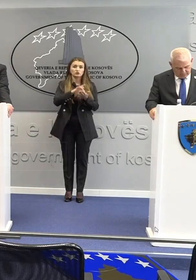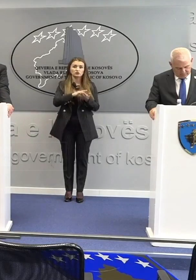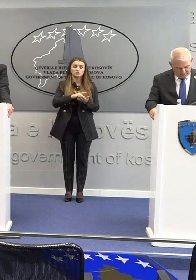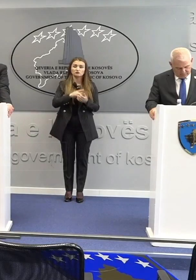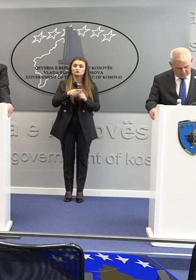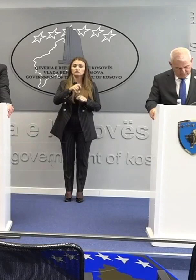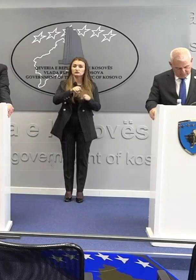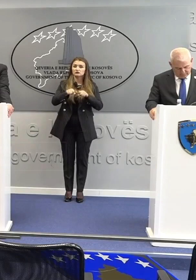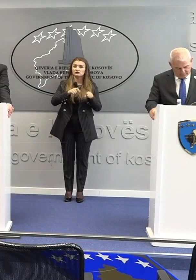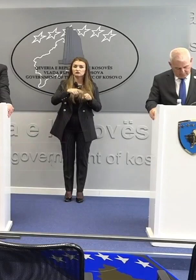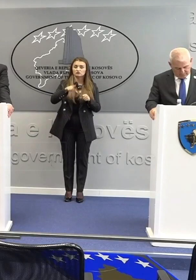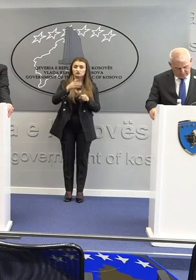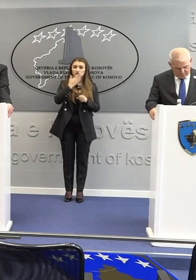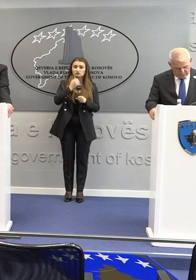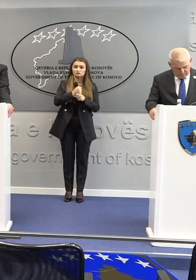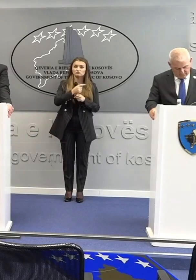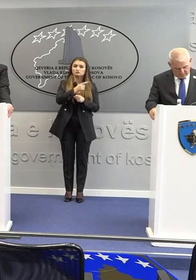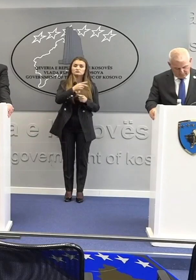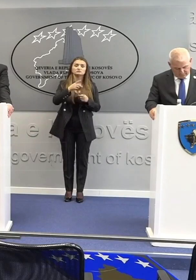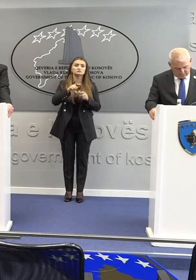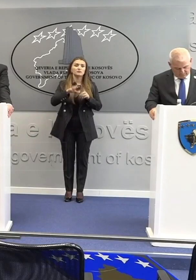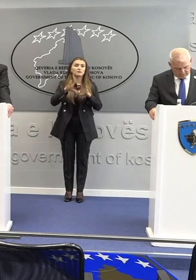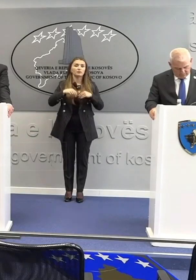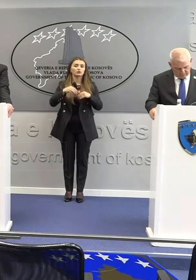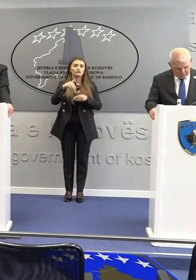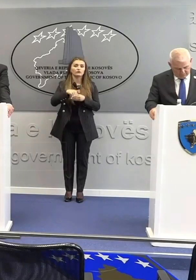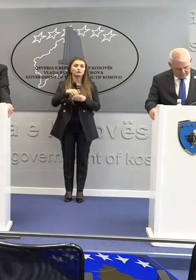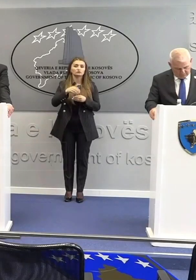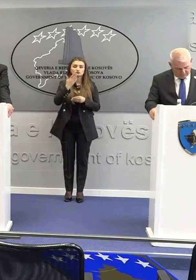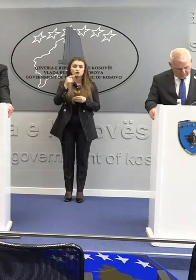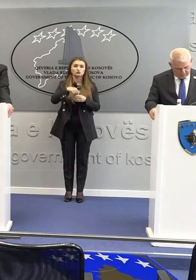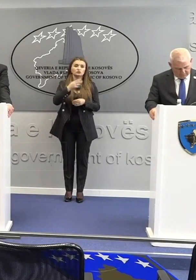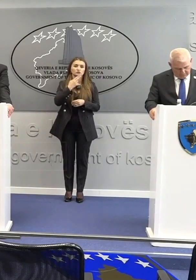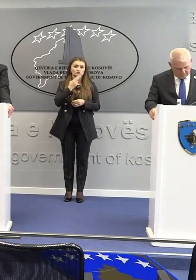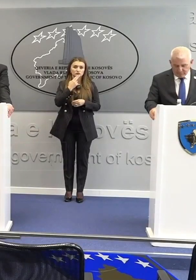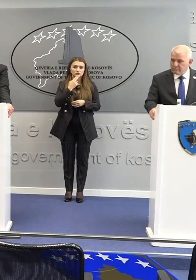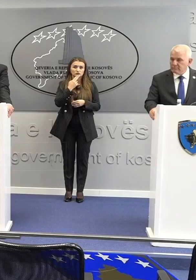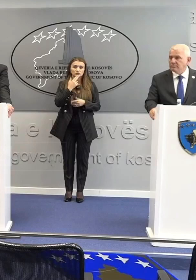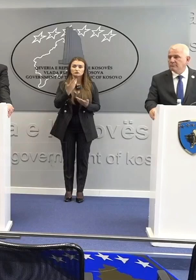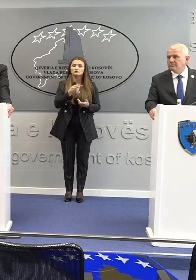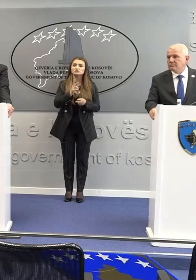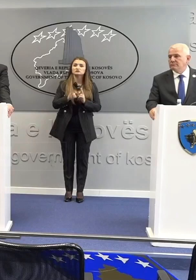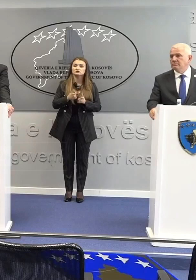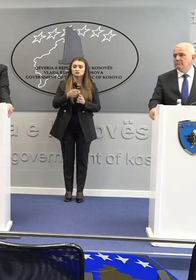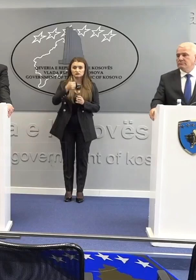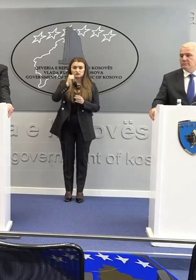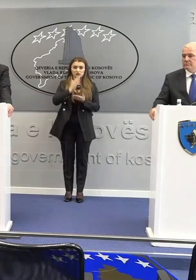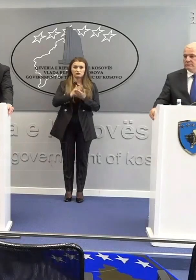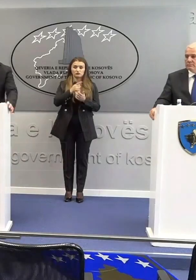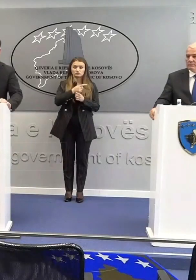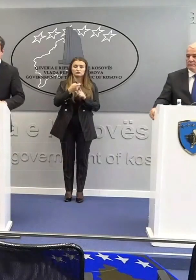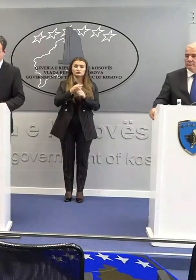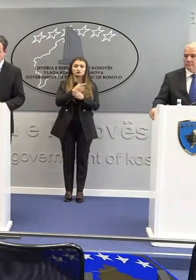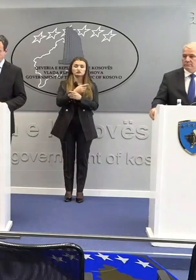Drejtorët të shkollave nuk kanë pranuar që të bëhet votimi në shkollat e tyre, si do të bëhet e mundur, antarët e KQZ-s dje kanë kërkuar që